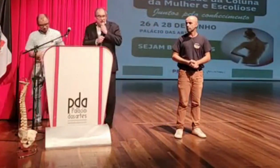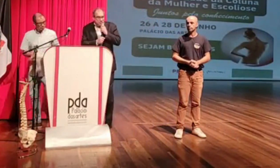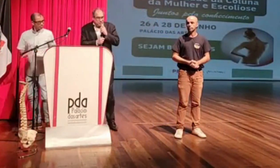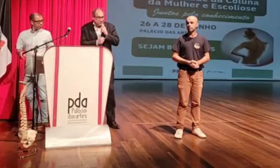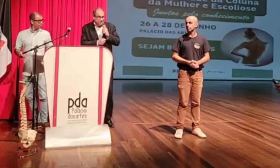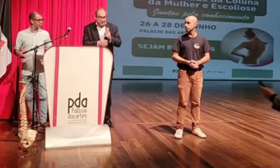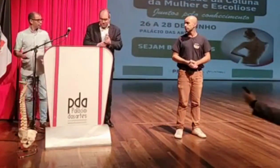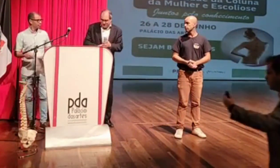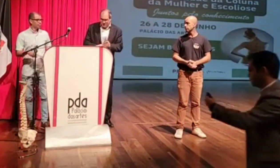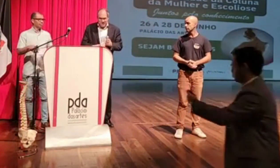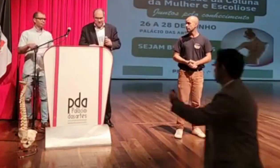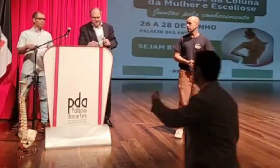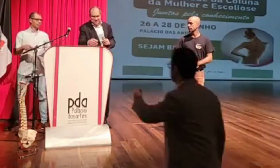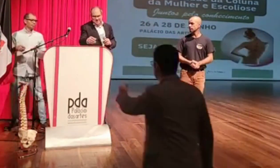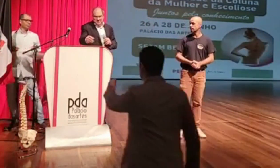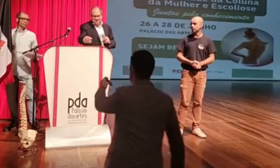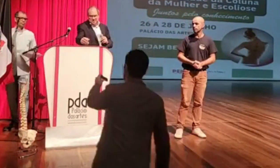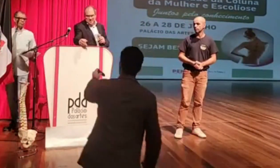Obrigado.